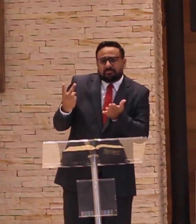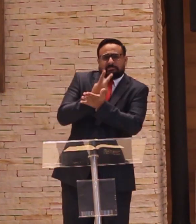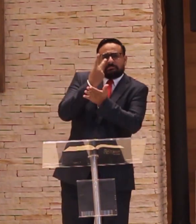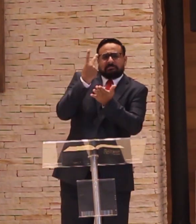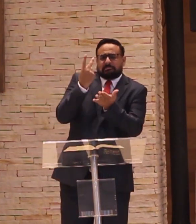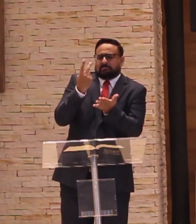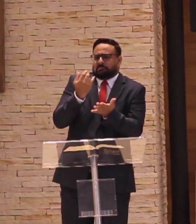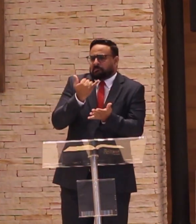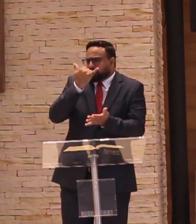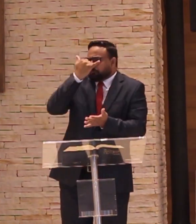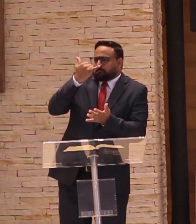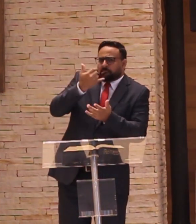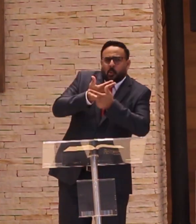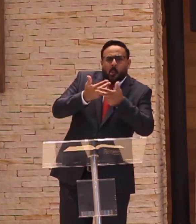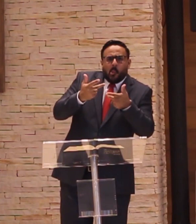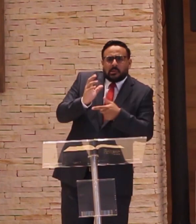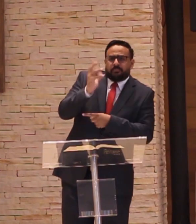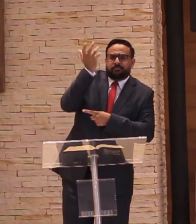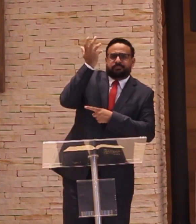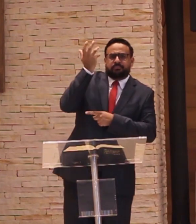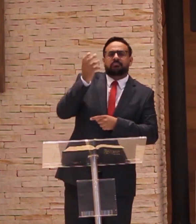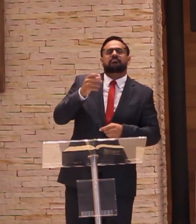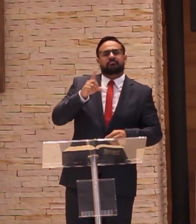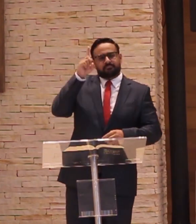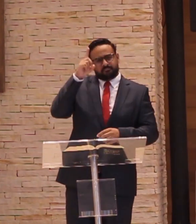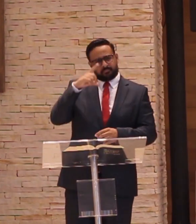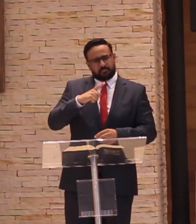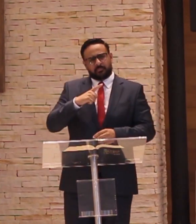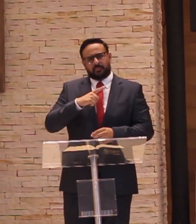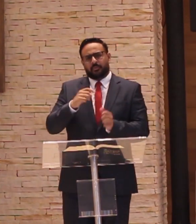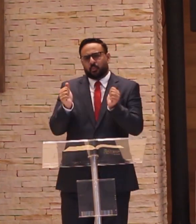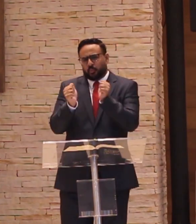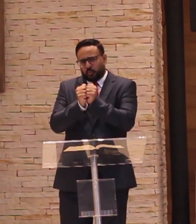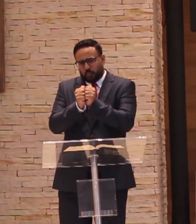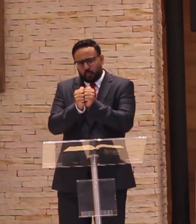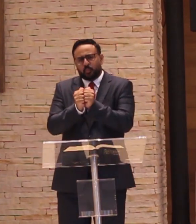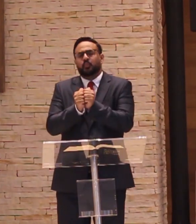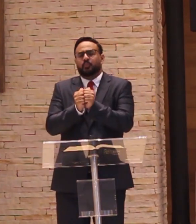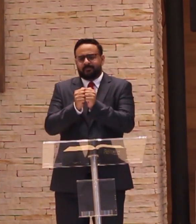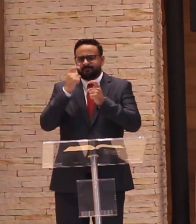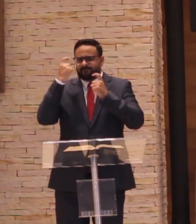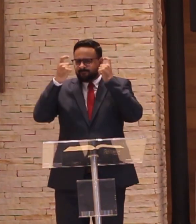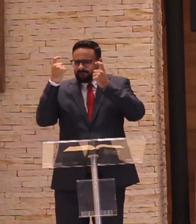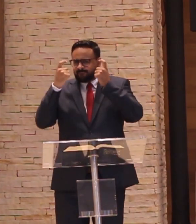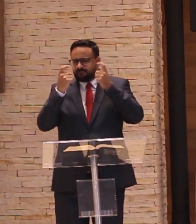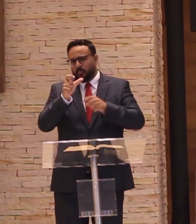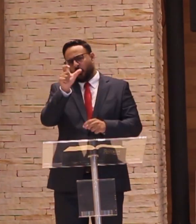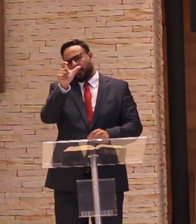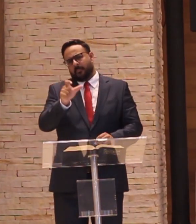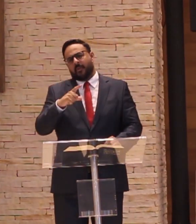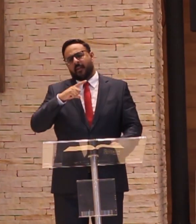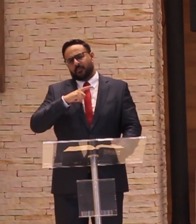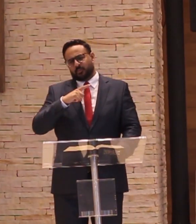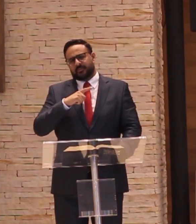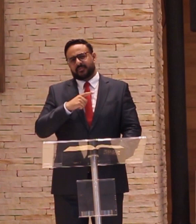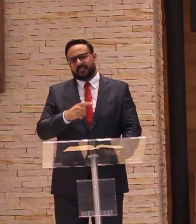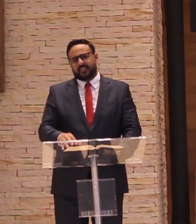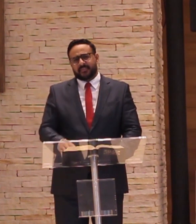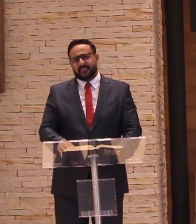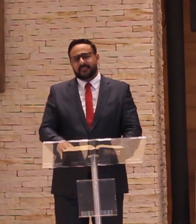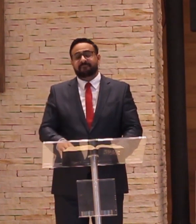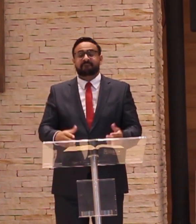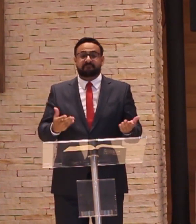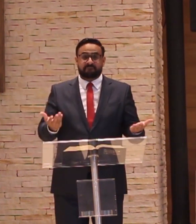E quando você comete algum erro que lhe traz alguma consequência, Deus está junto com você, ele se preocupa com